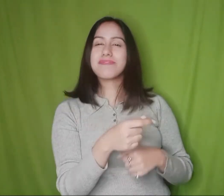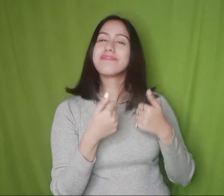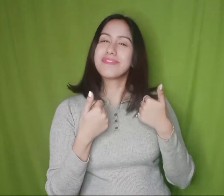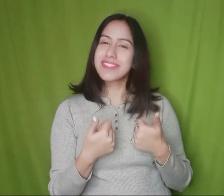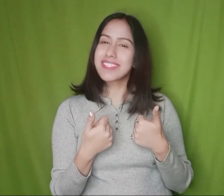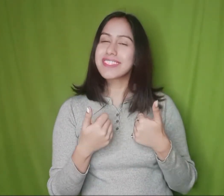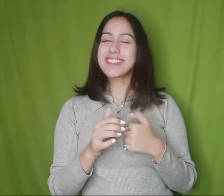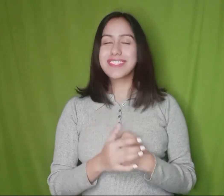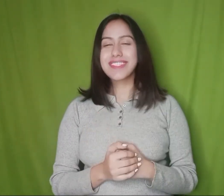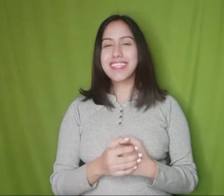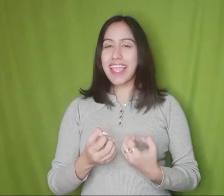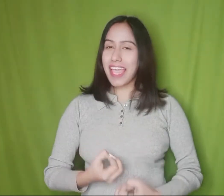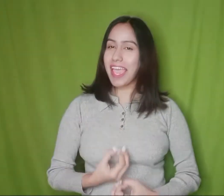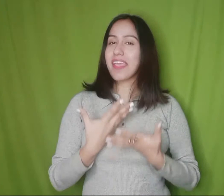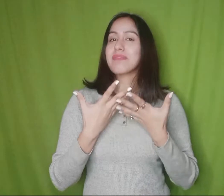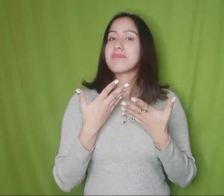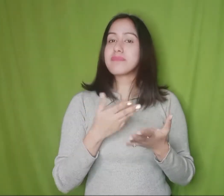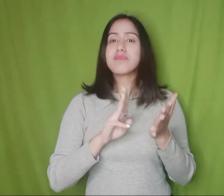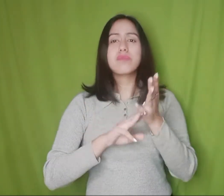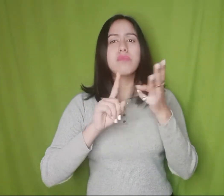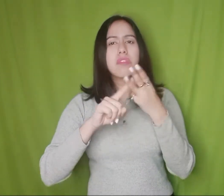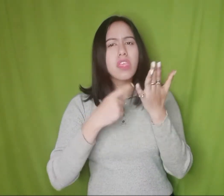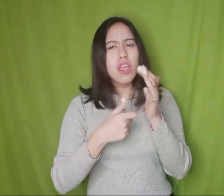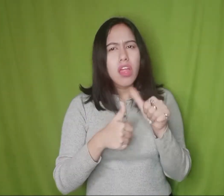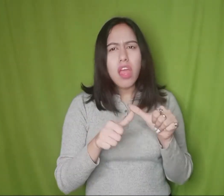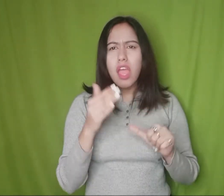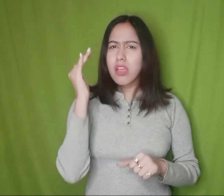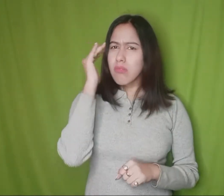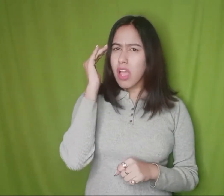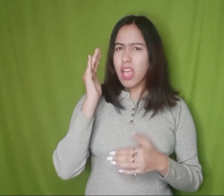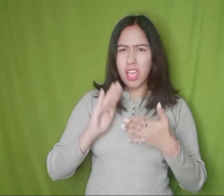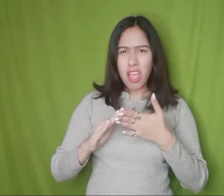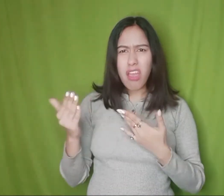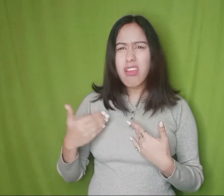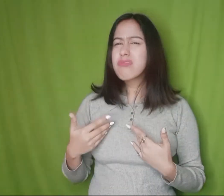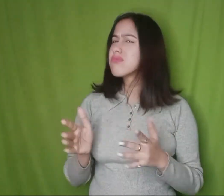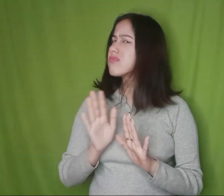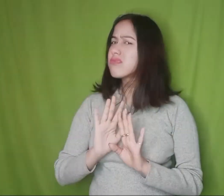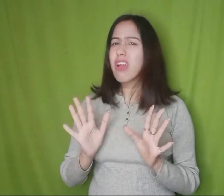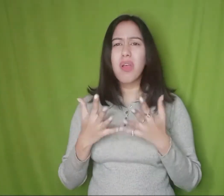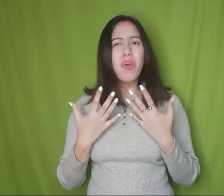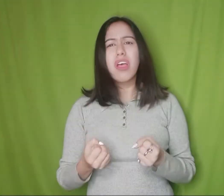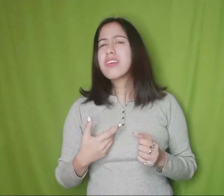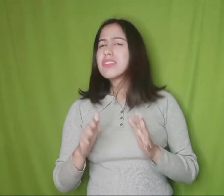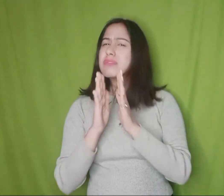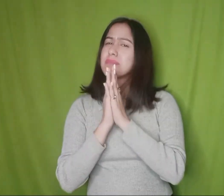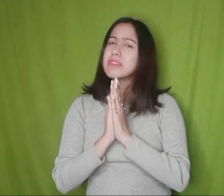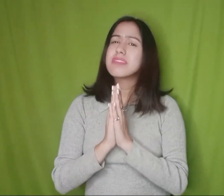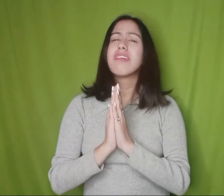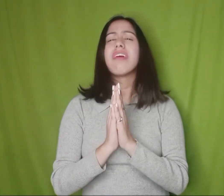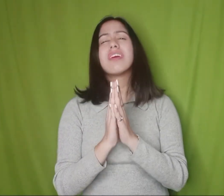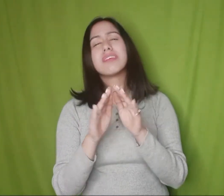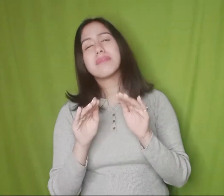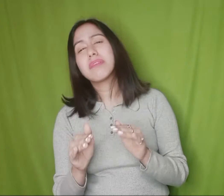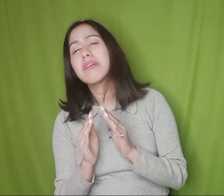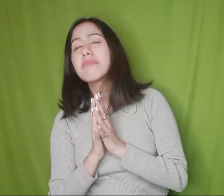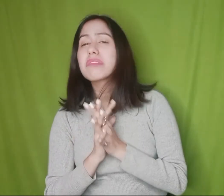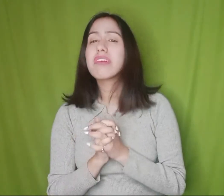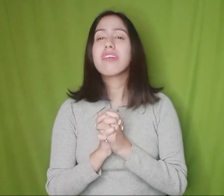की भी देरी नहीं की थी। भाग्य तो उनकी बेटी के अब खुले थे। जब मीरा को ये पता चला तो उसने